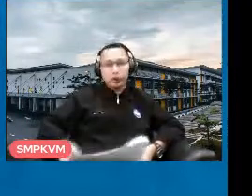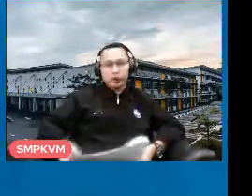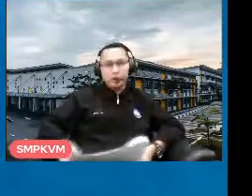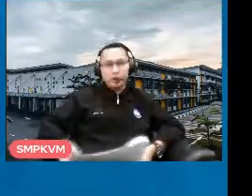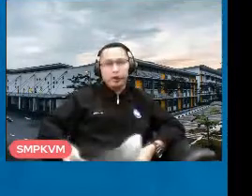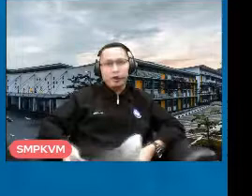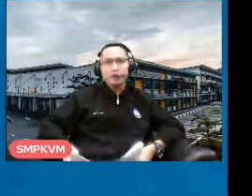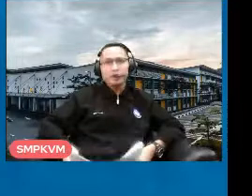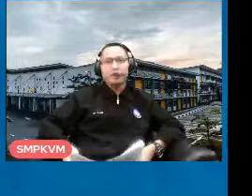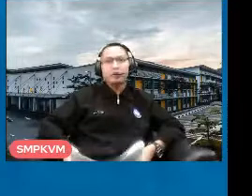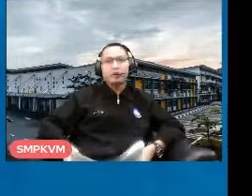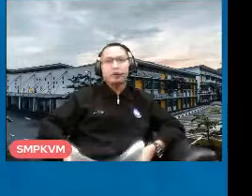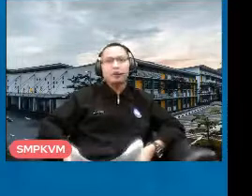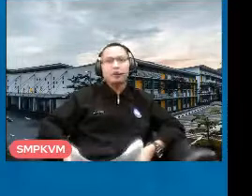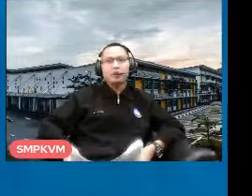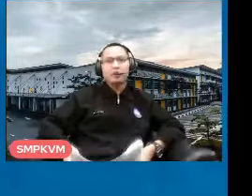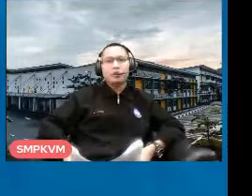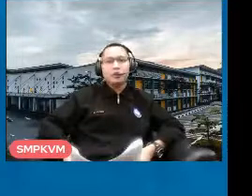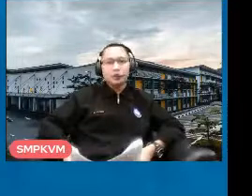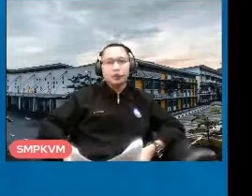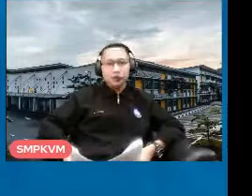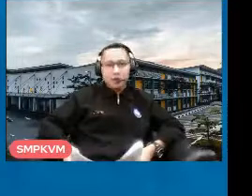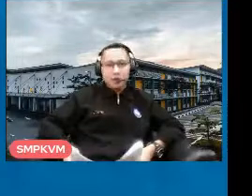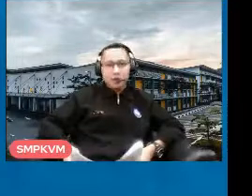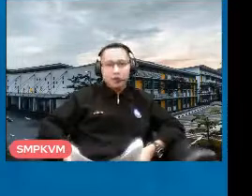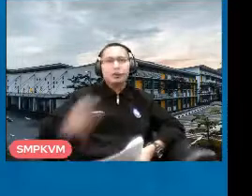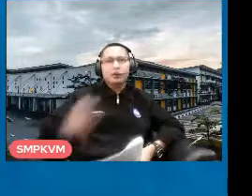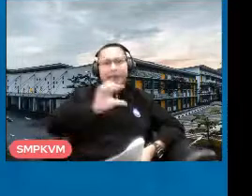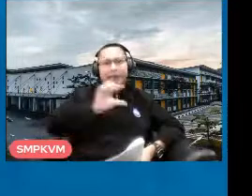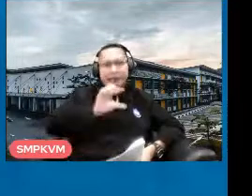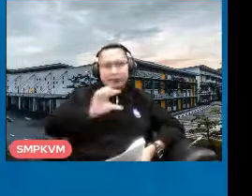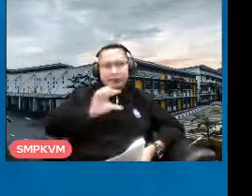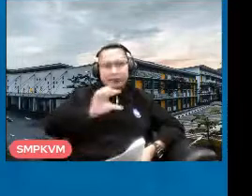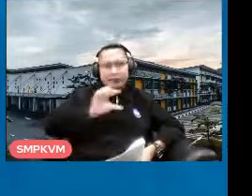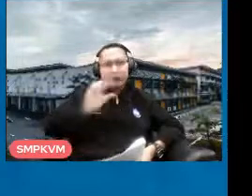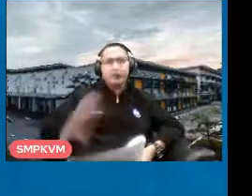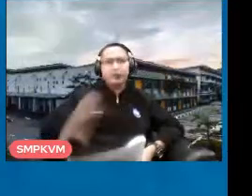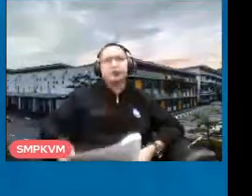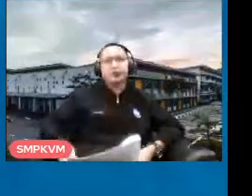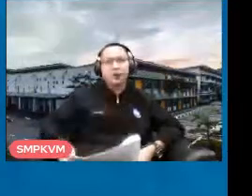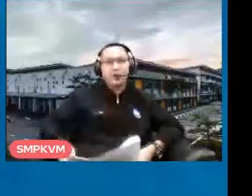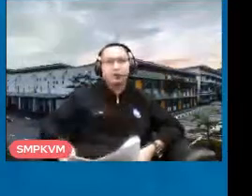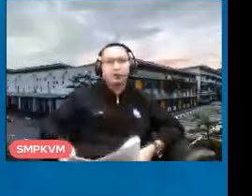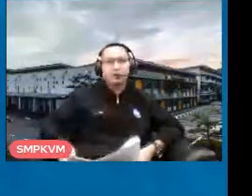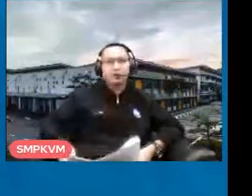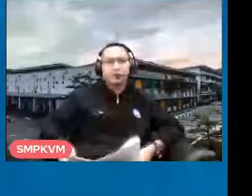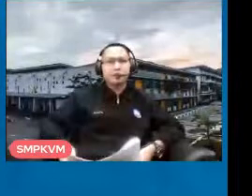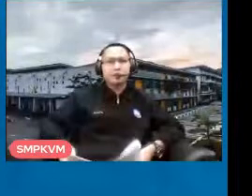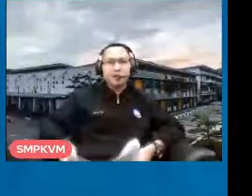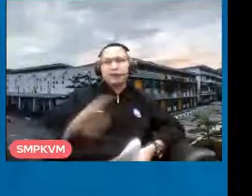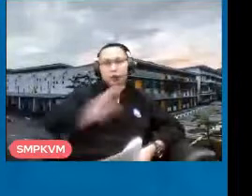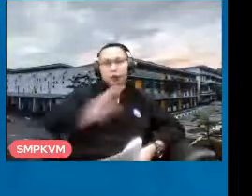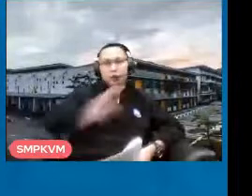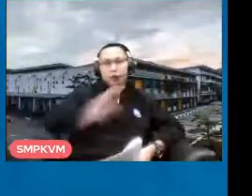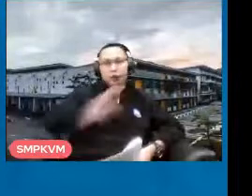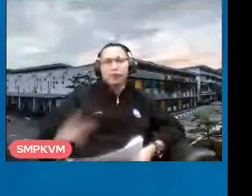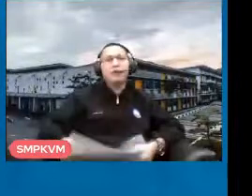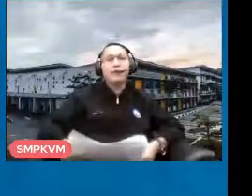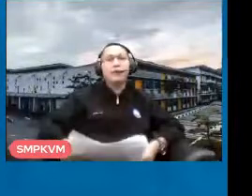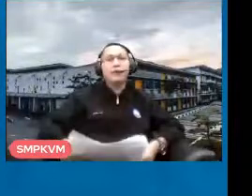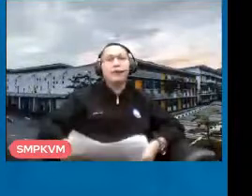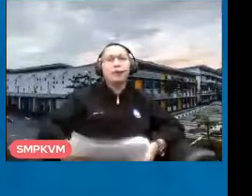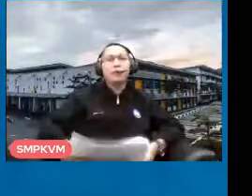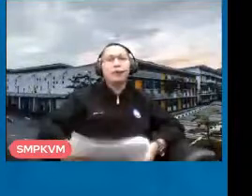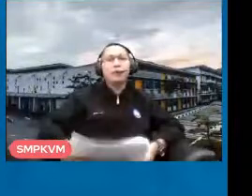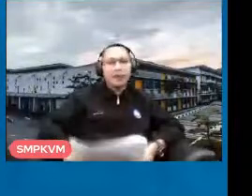pakai ah Lencana tandon Amor opening atuh mbak kita tengok jodoh nanti ada yang penuh